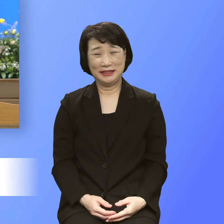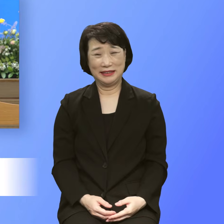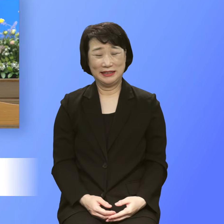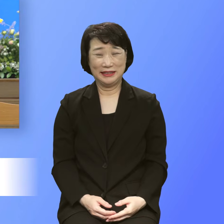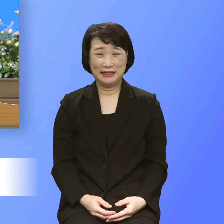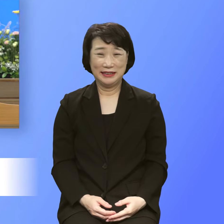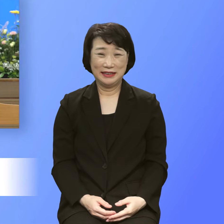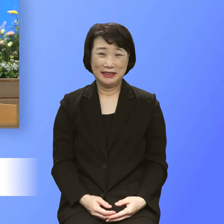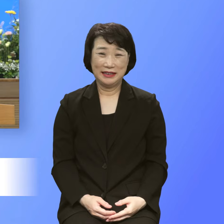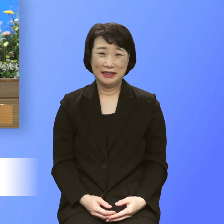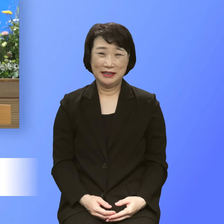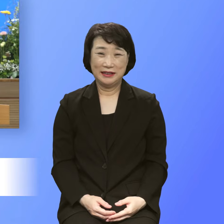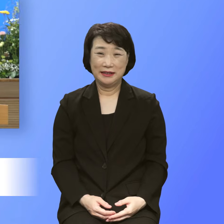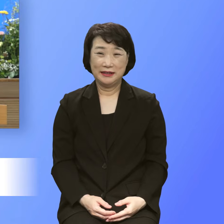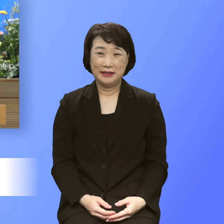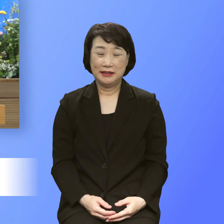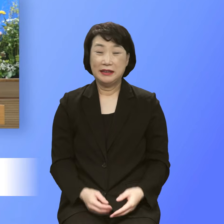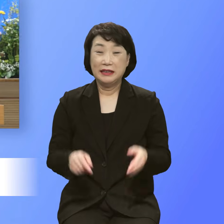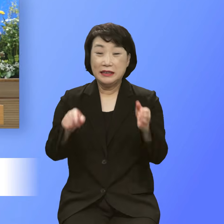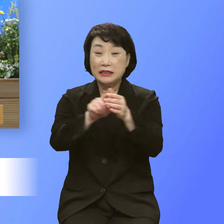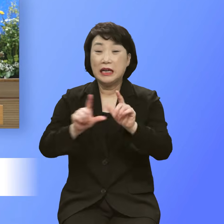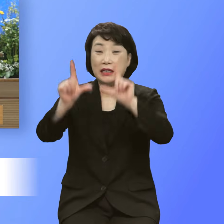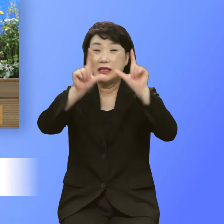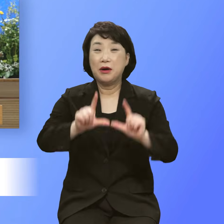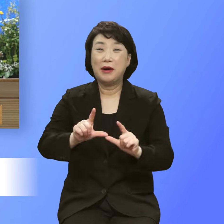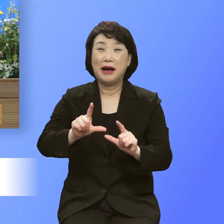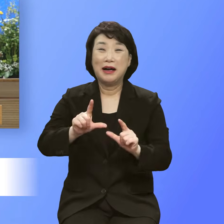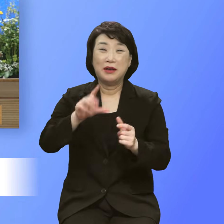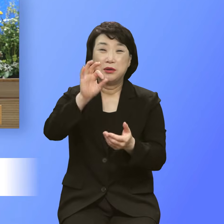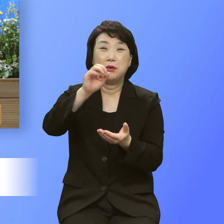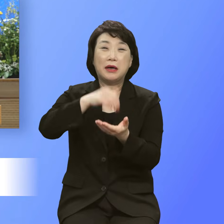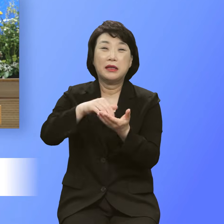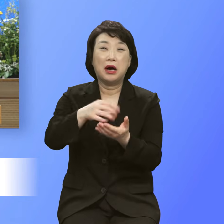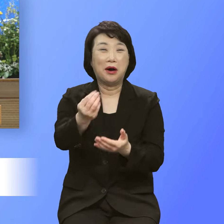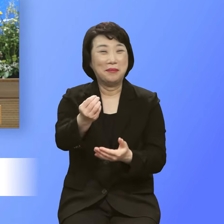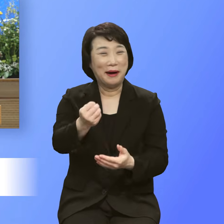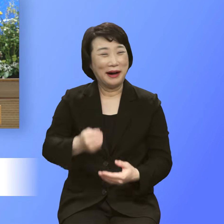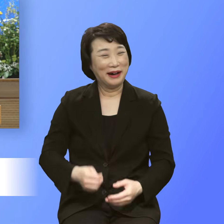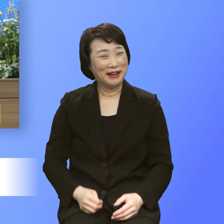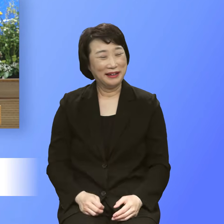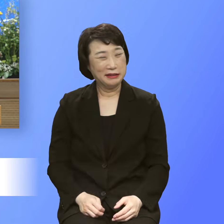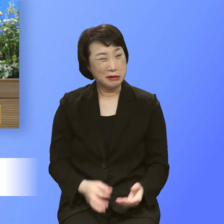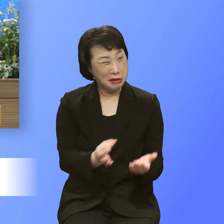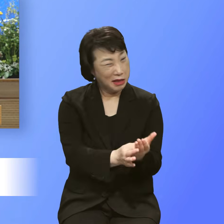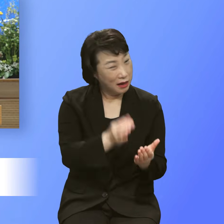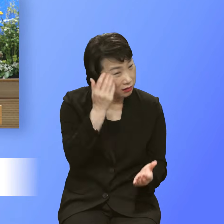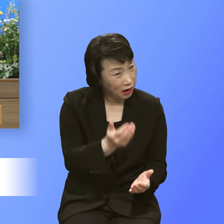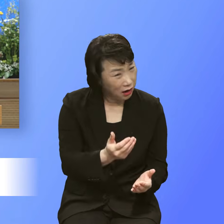응? 자, 신앙생활이 얼마짜리냐 이 말이야. 싸구려.